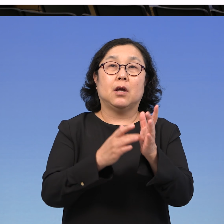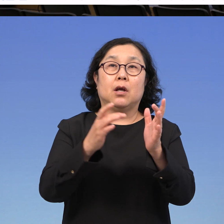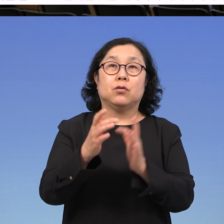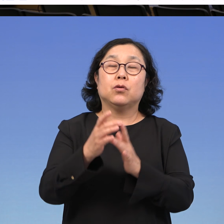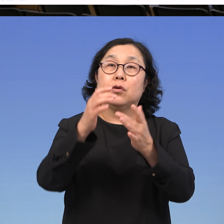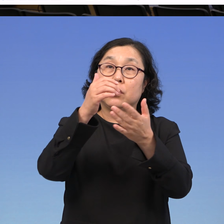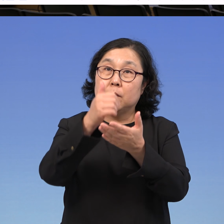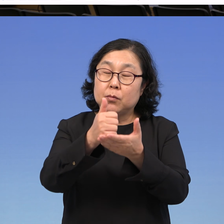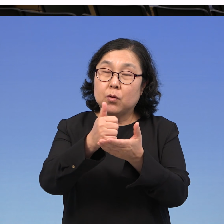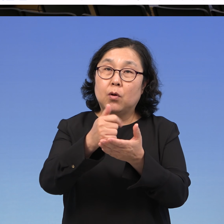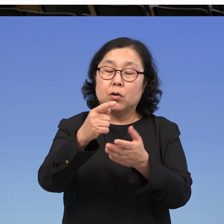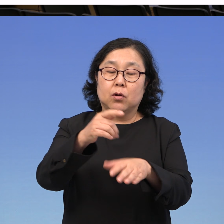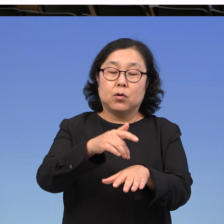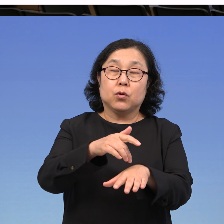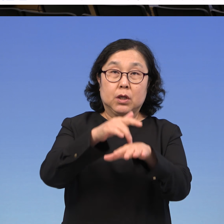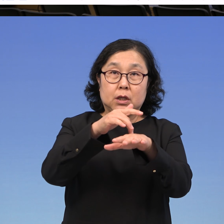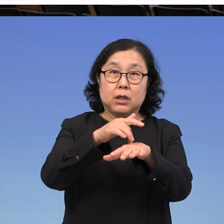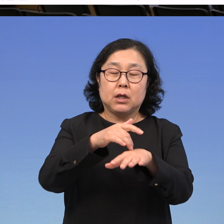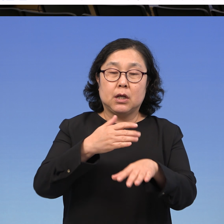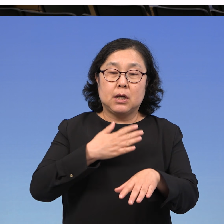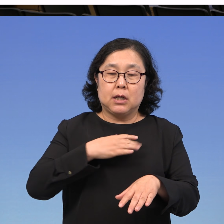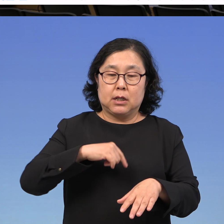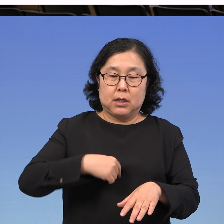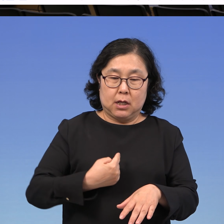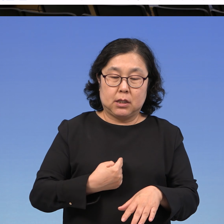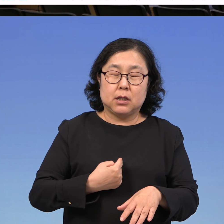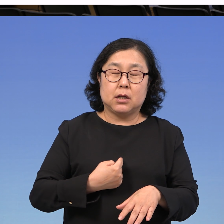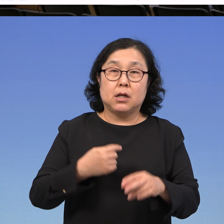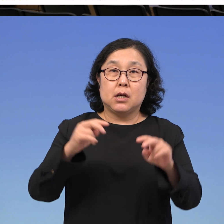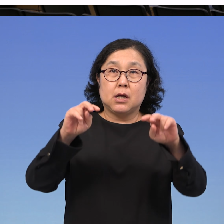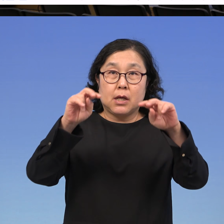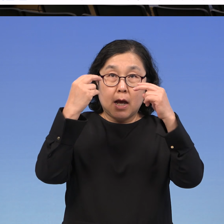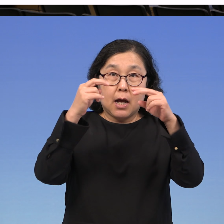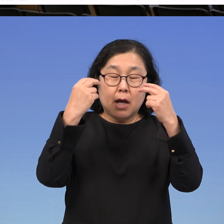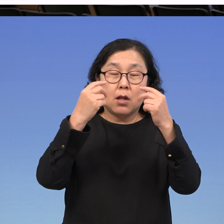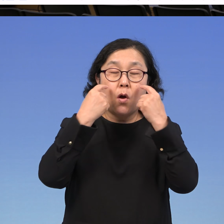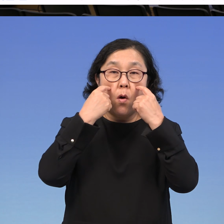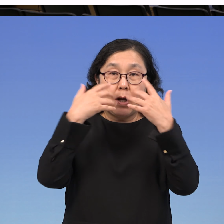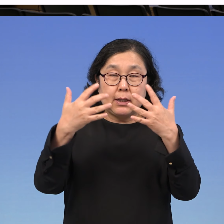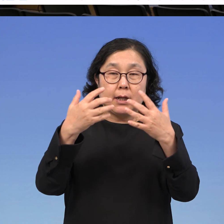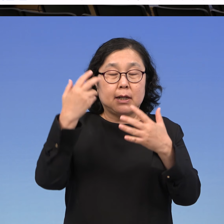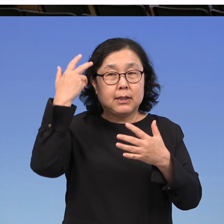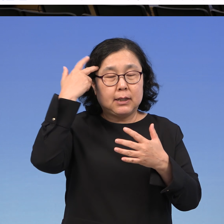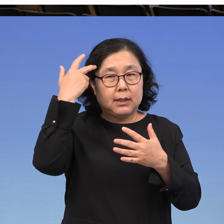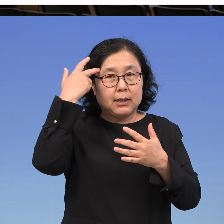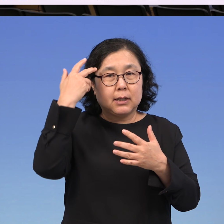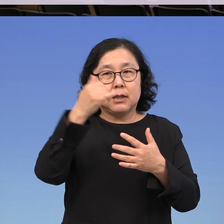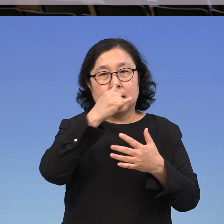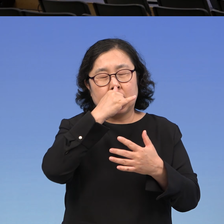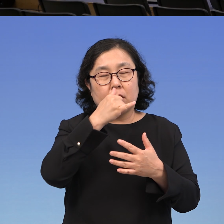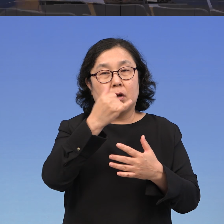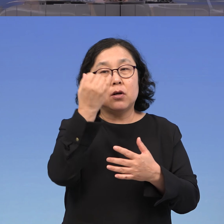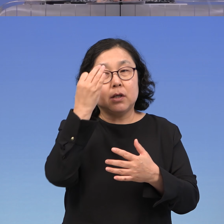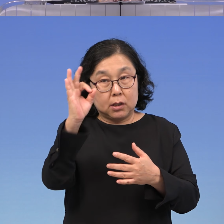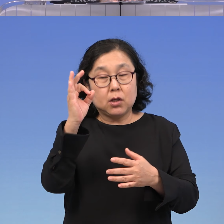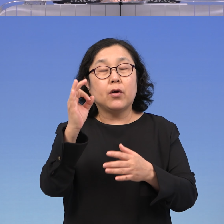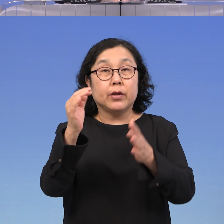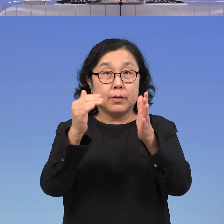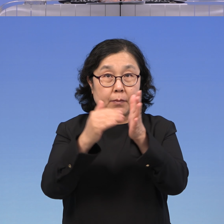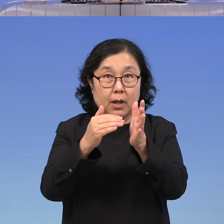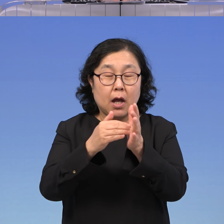그 귀신들이 예수님을 향한 정확한 지식을 갖고 있었다는 걸 인정하고 계시는 거 아닙니까 그런데